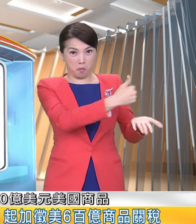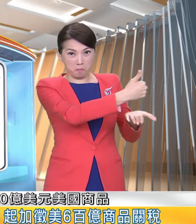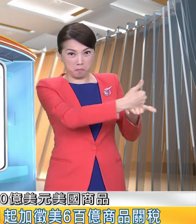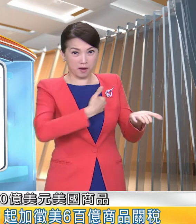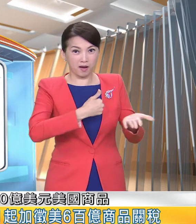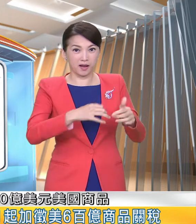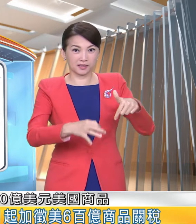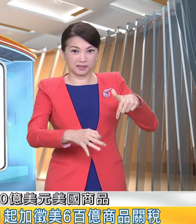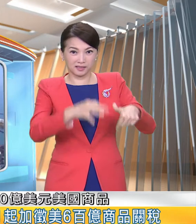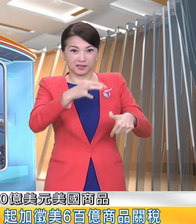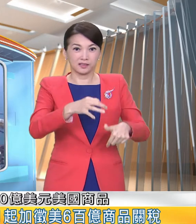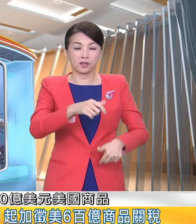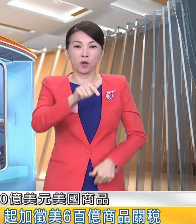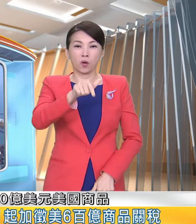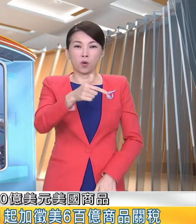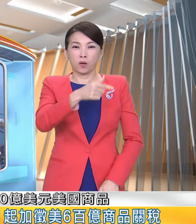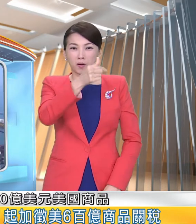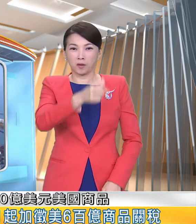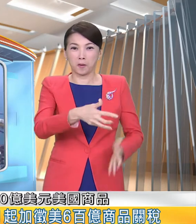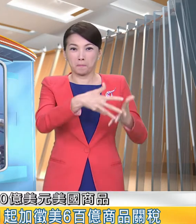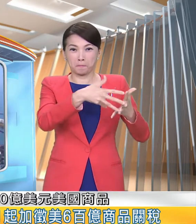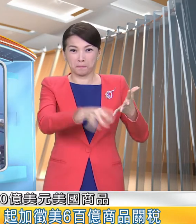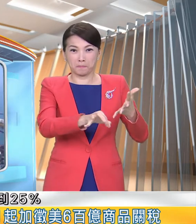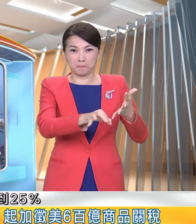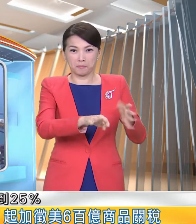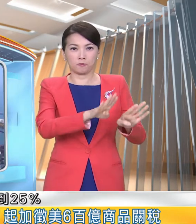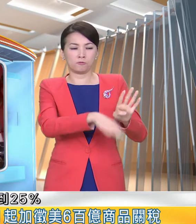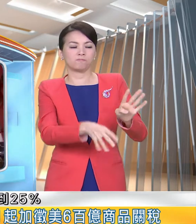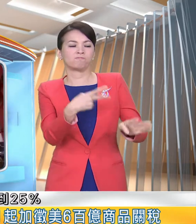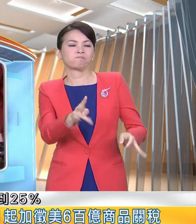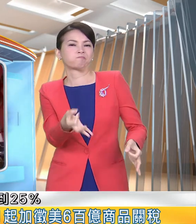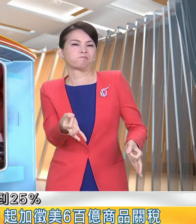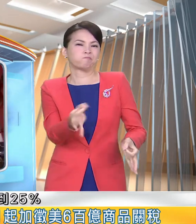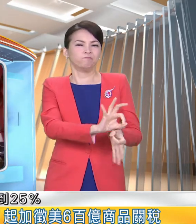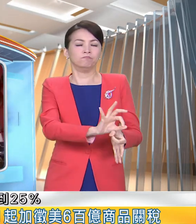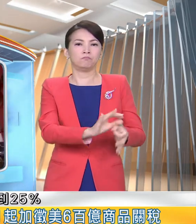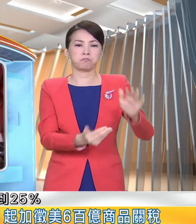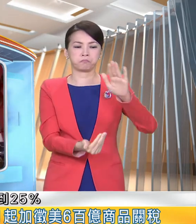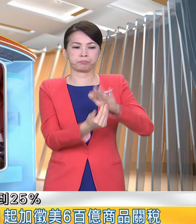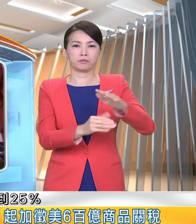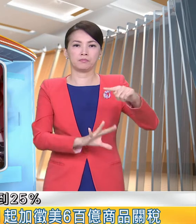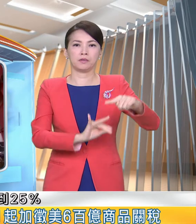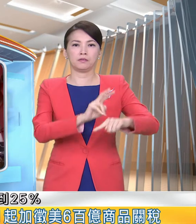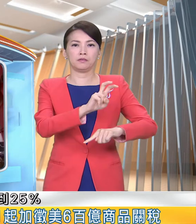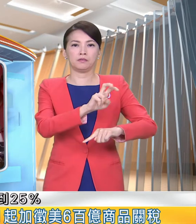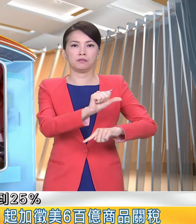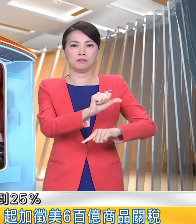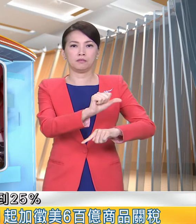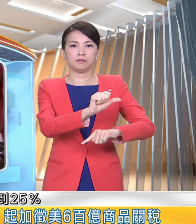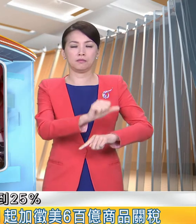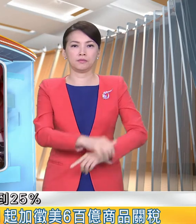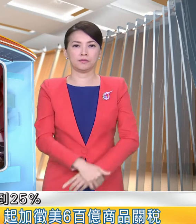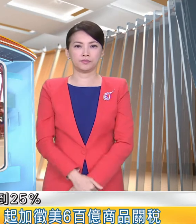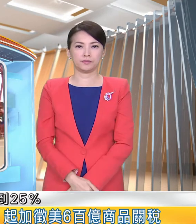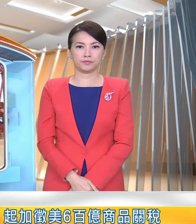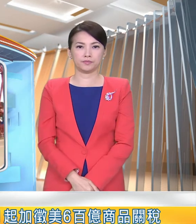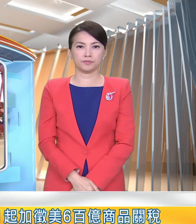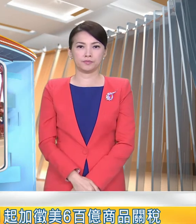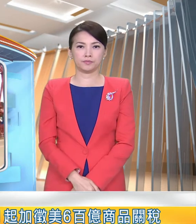的600亿美元美国商品，分别加征关税到最高25%。 最